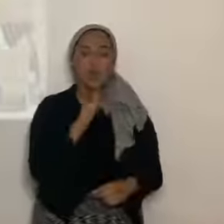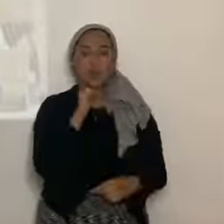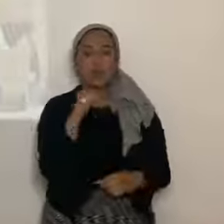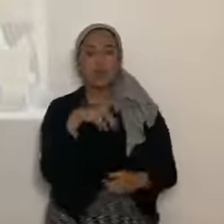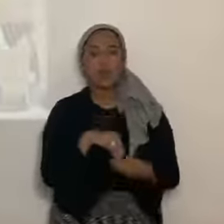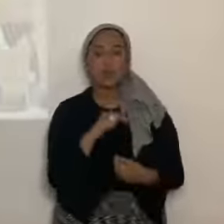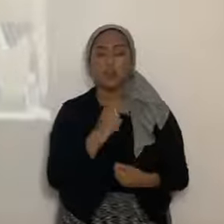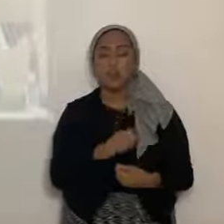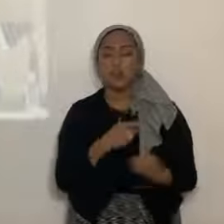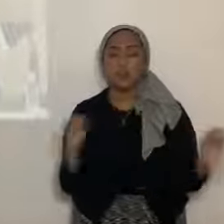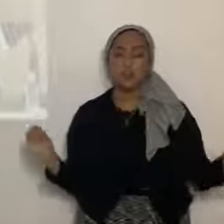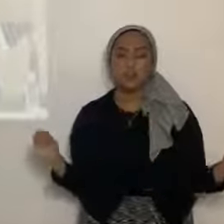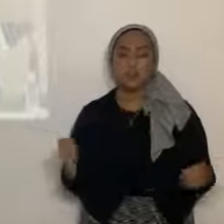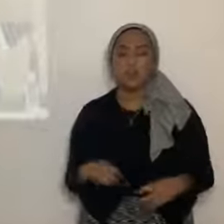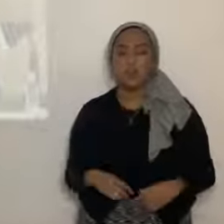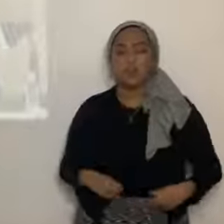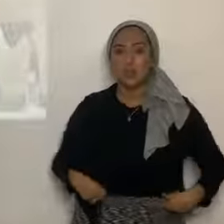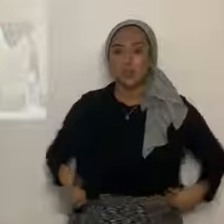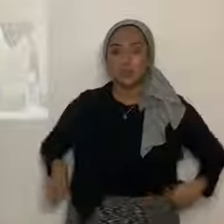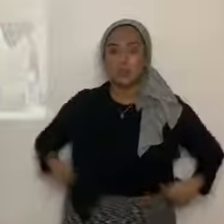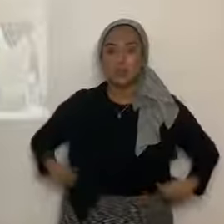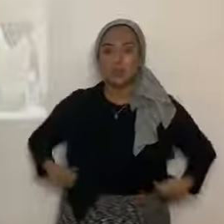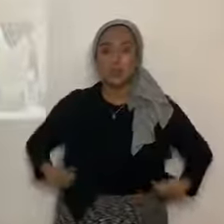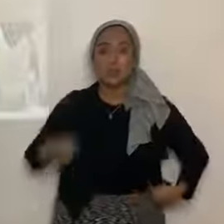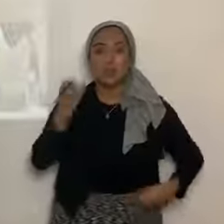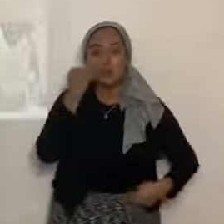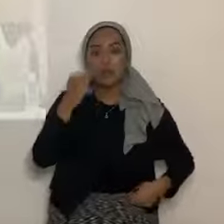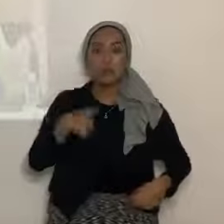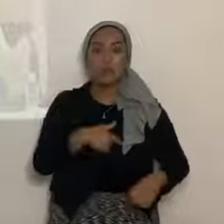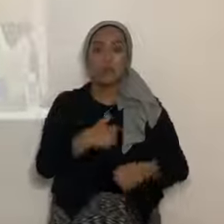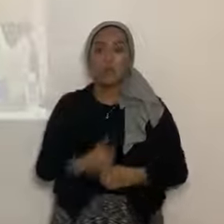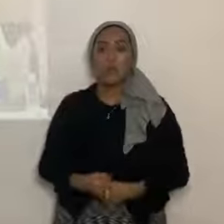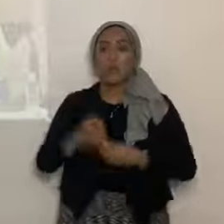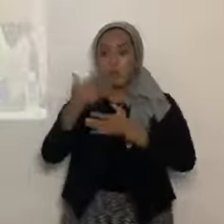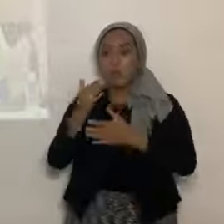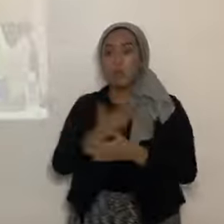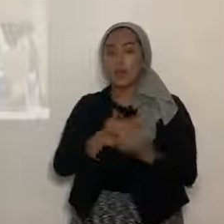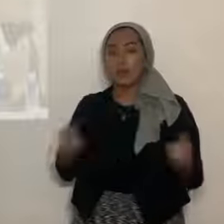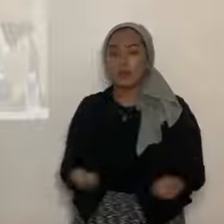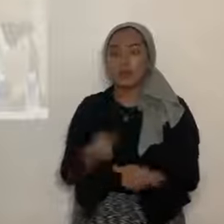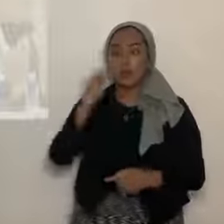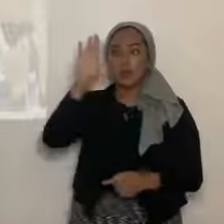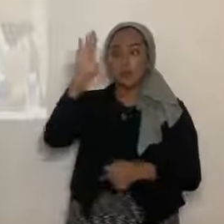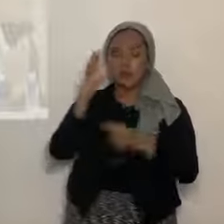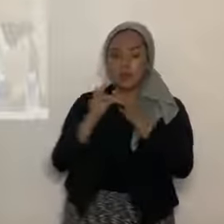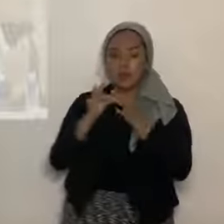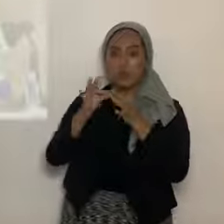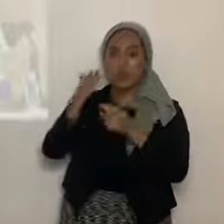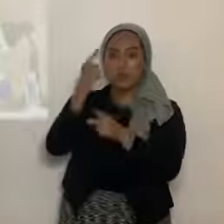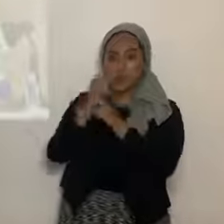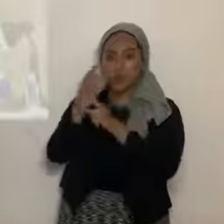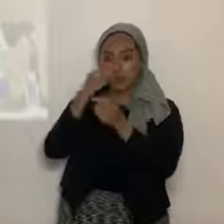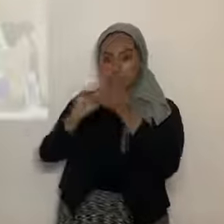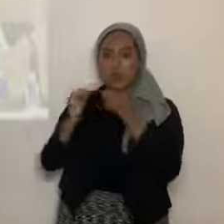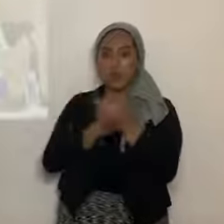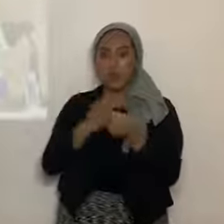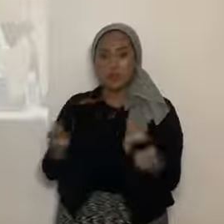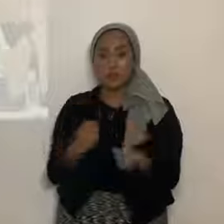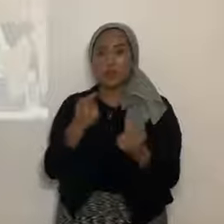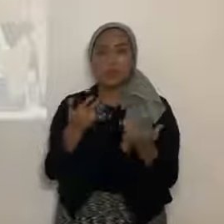nosotros. Si confesamos nuestros pecados, Él es fiel y justo para perdonar nuestros pecados. ¿Qué esperas? Mejor de